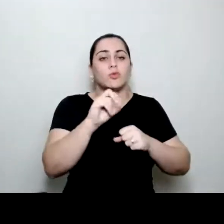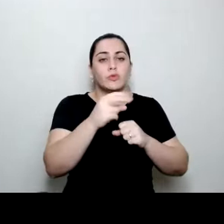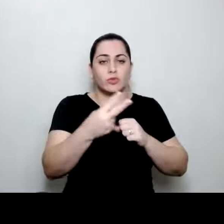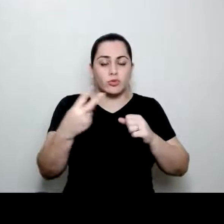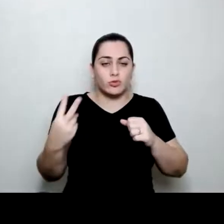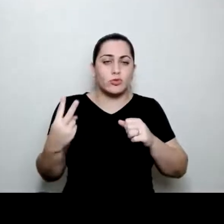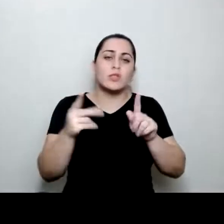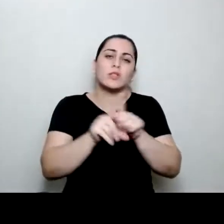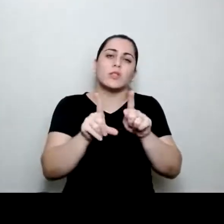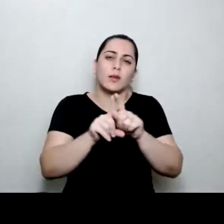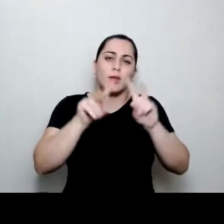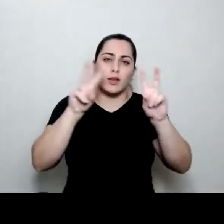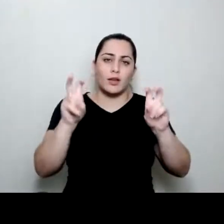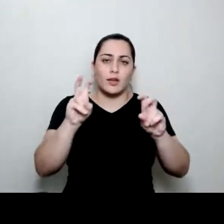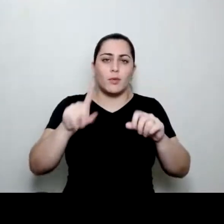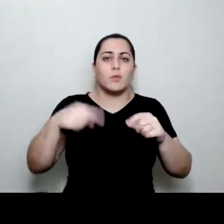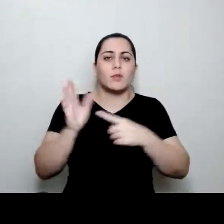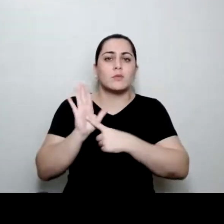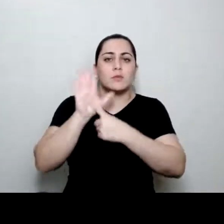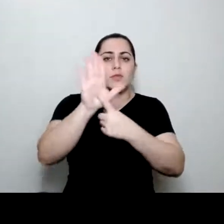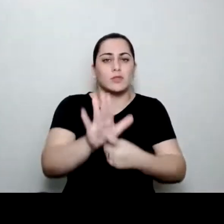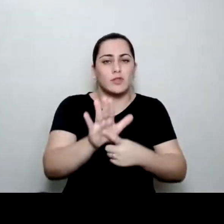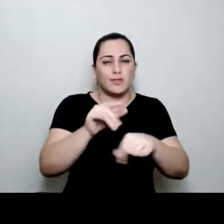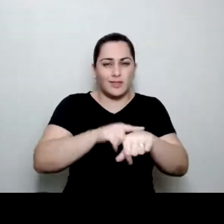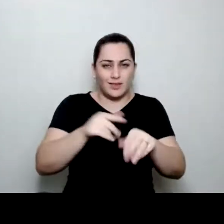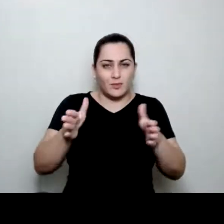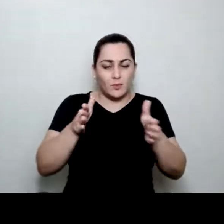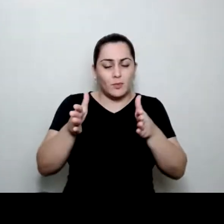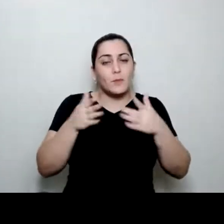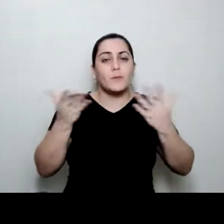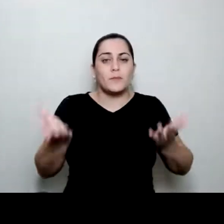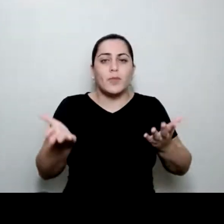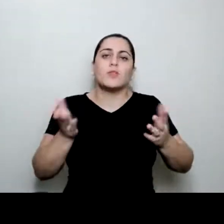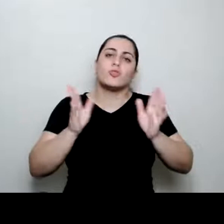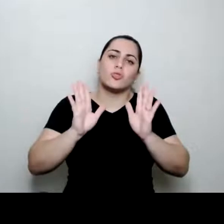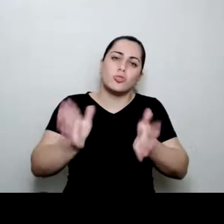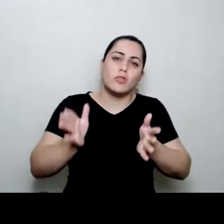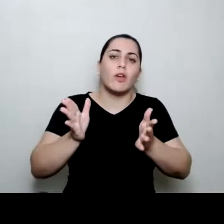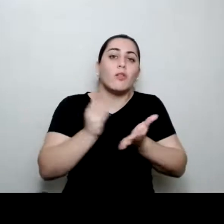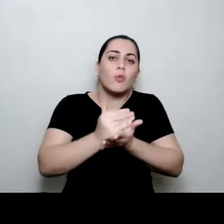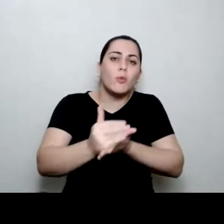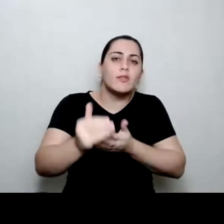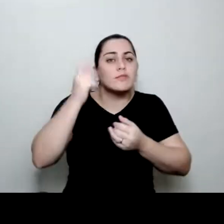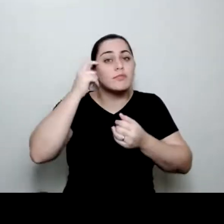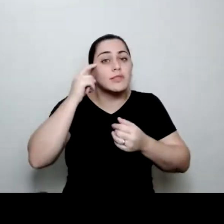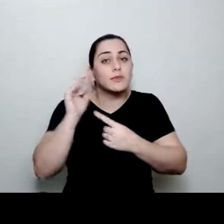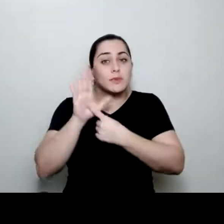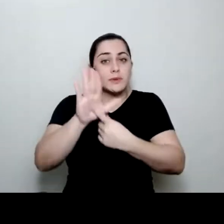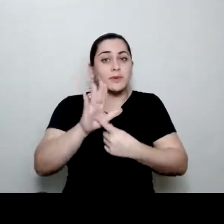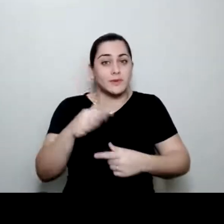também é tema da nossa próxima exposição temporária. Então, aí a gente já vai se aquecendo para a próxima